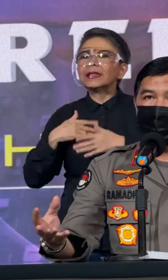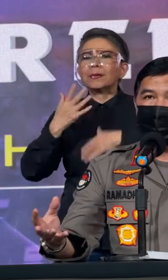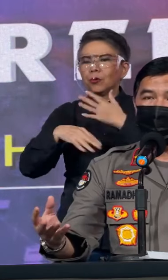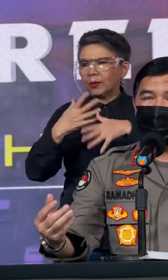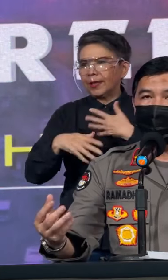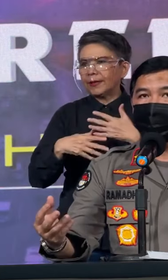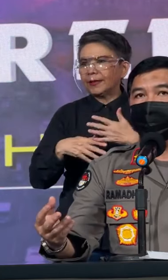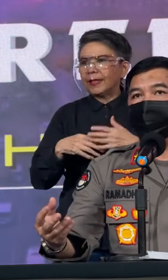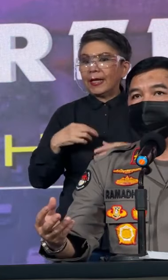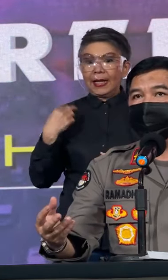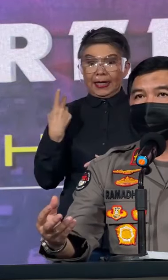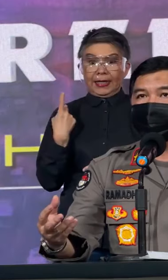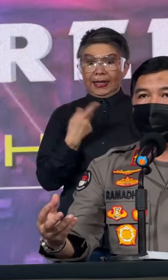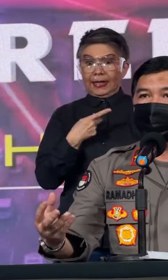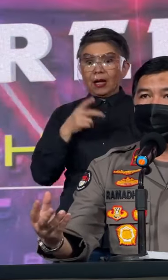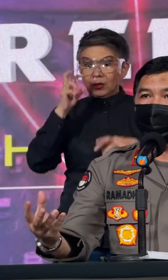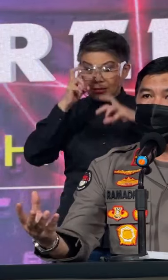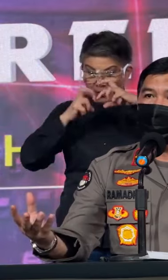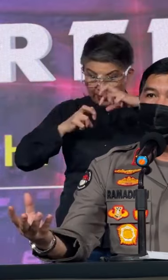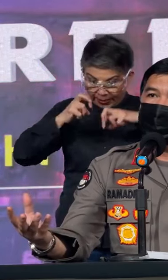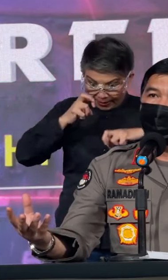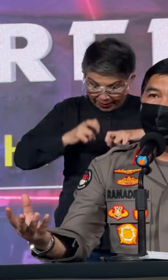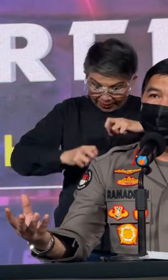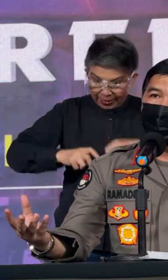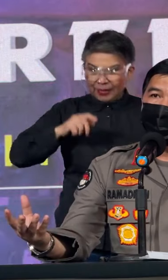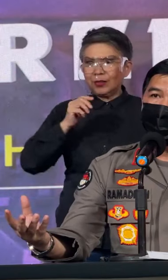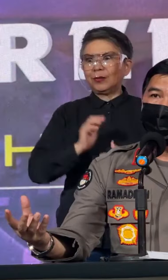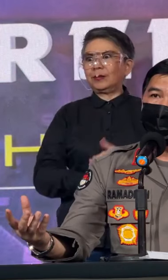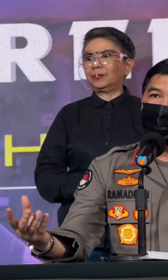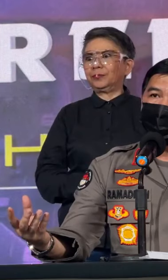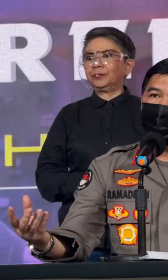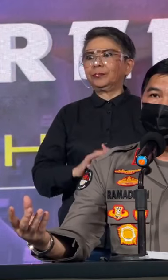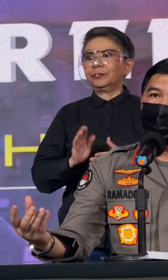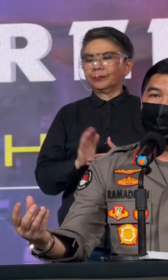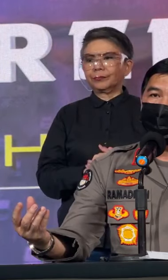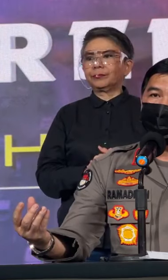karena kita melihat, sudah saya jelaskan,